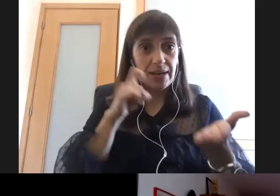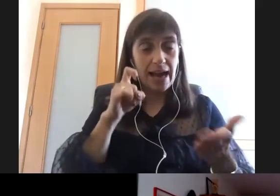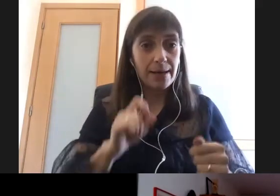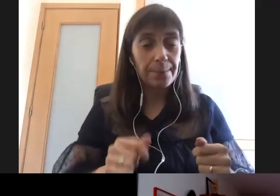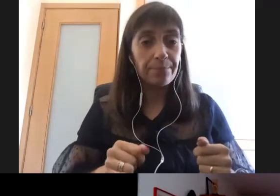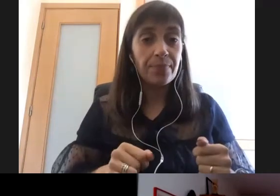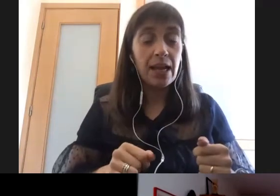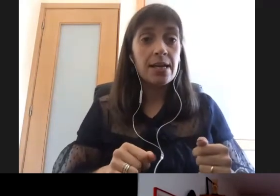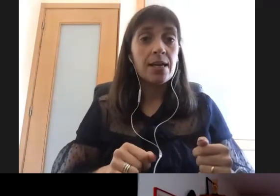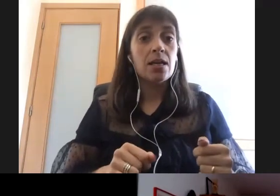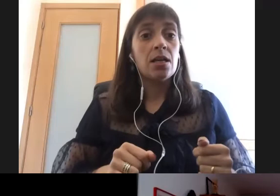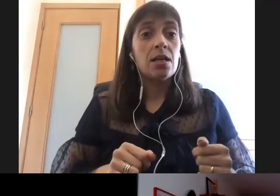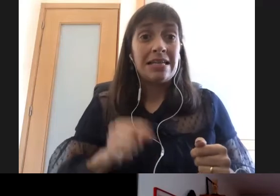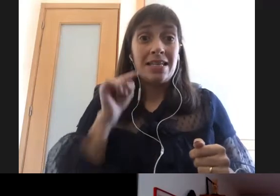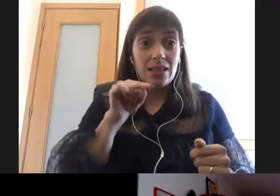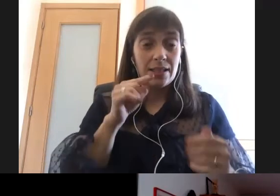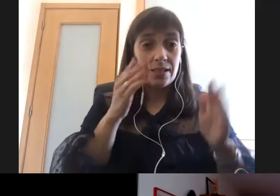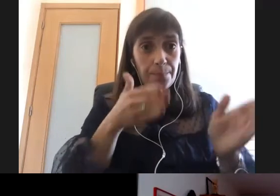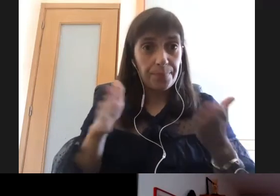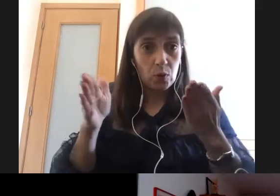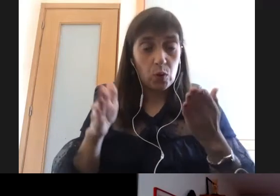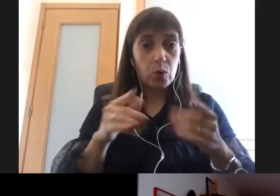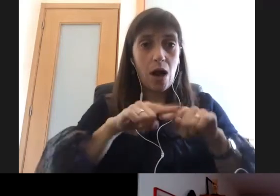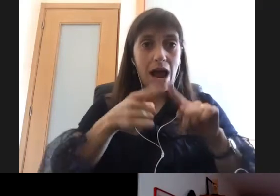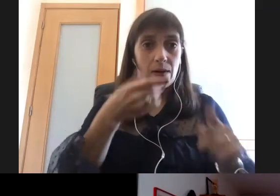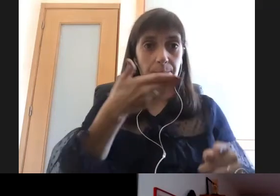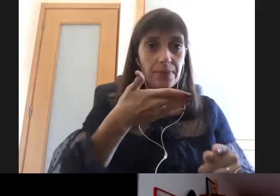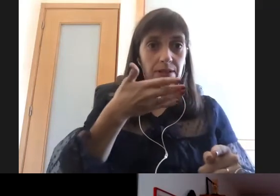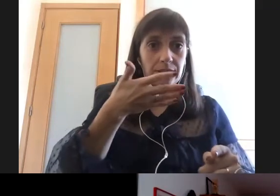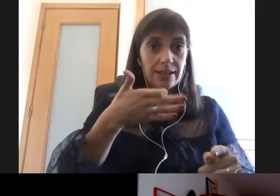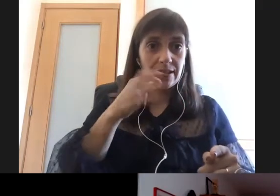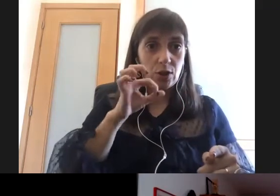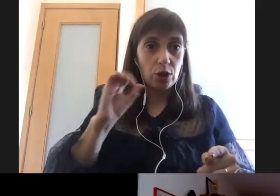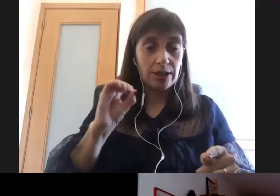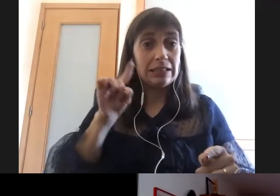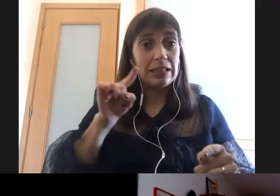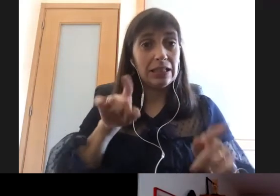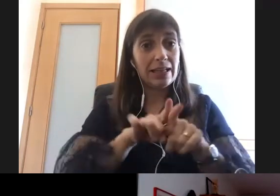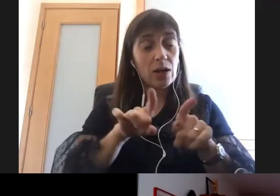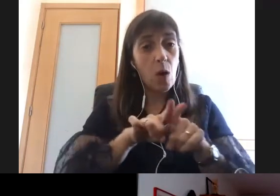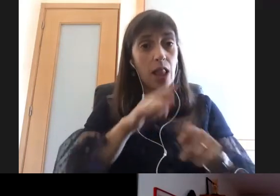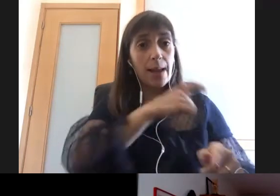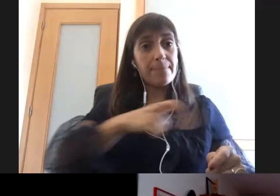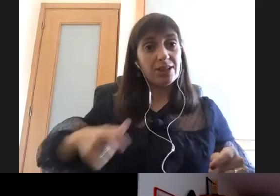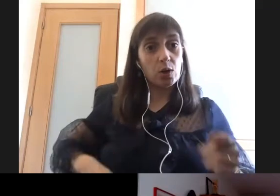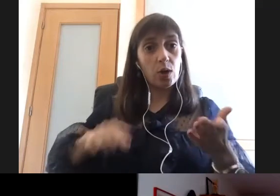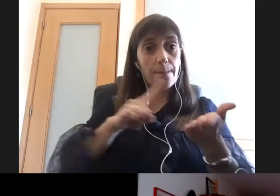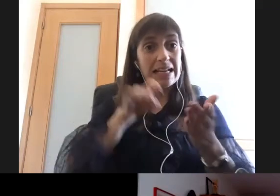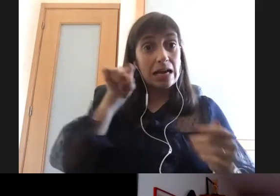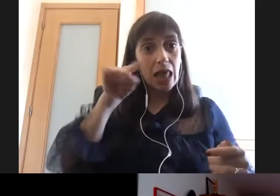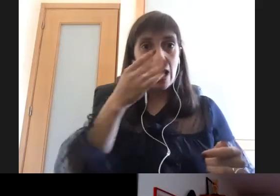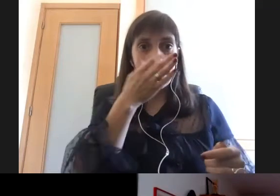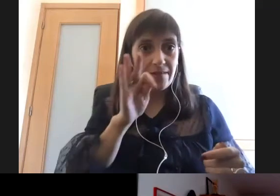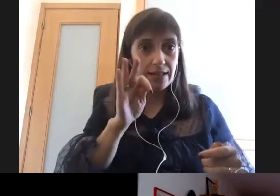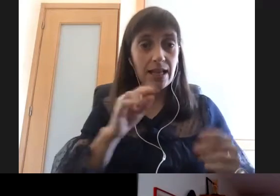que, nesse período dessa década de 1780, era embaixador americano na França. E ele se encontra